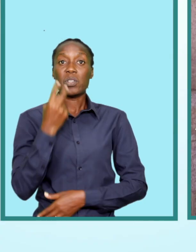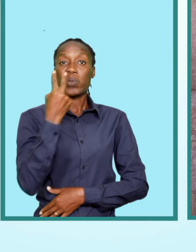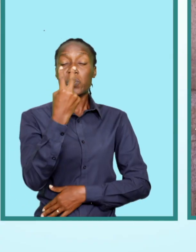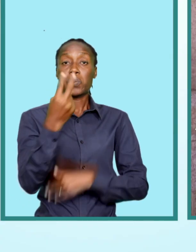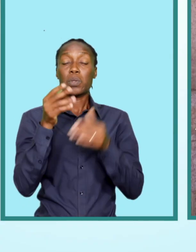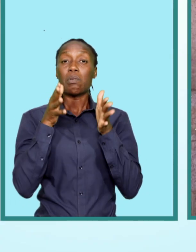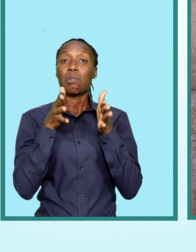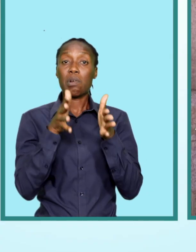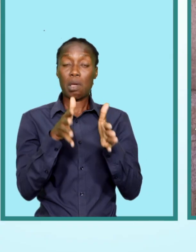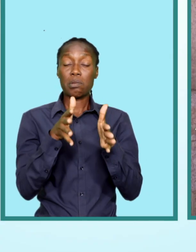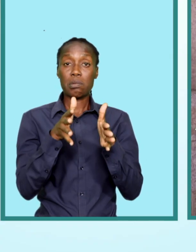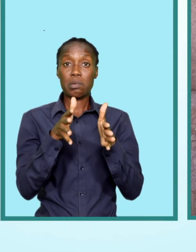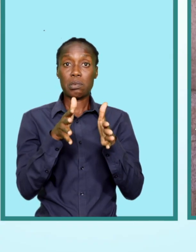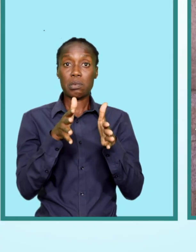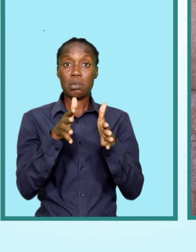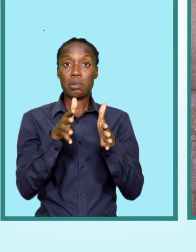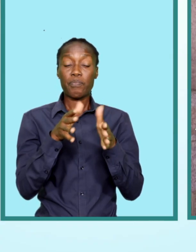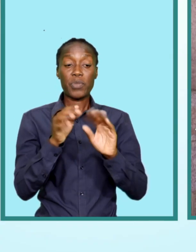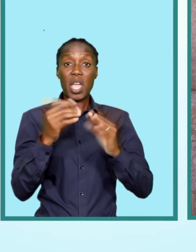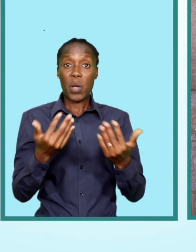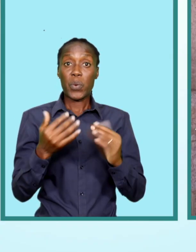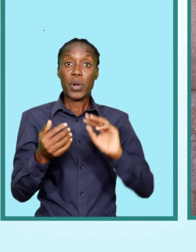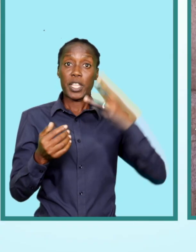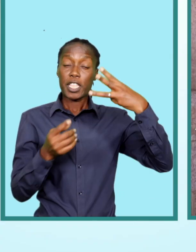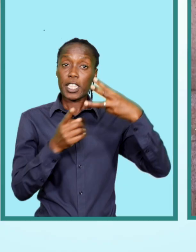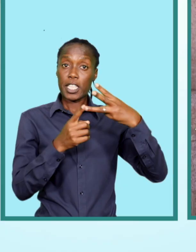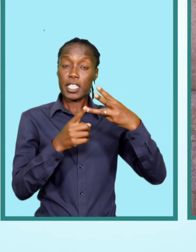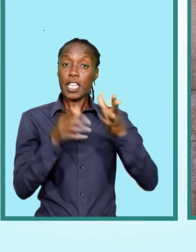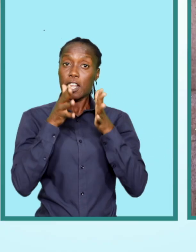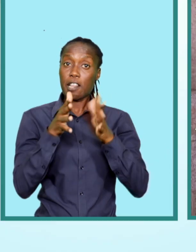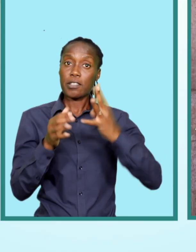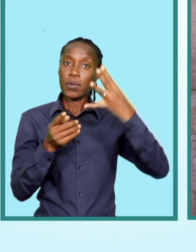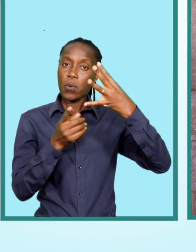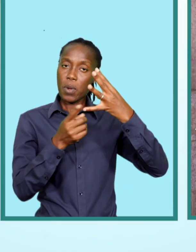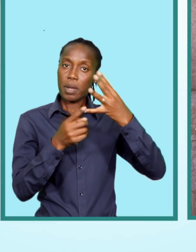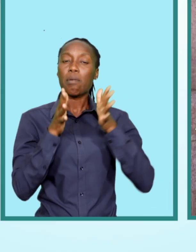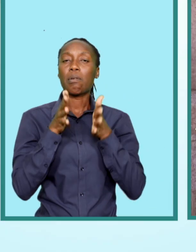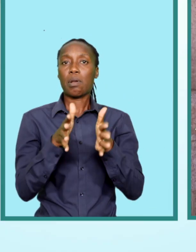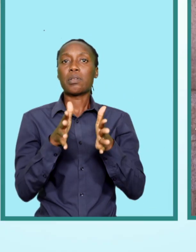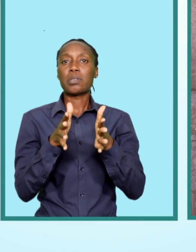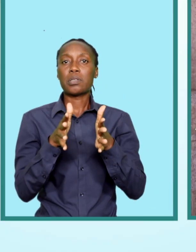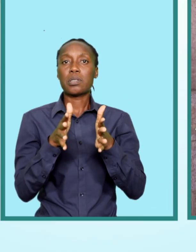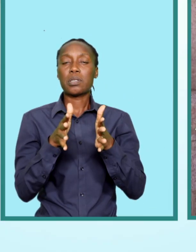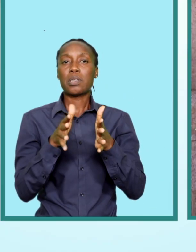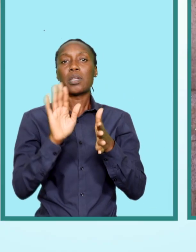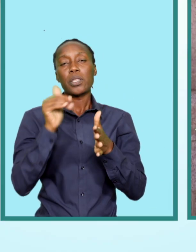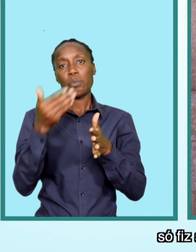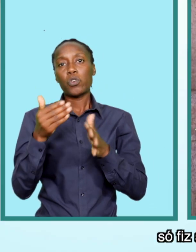Isso também afetou um bocadinho no aproveitamento.